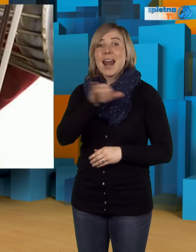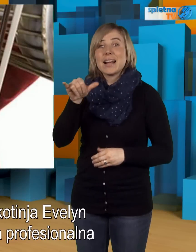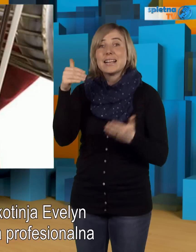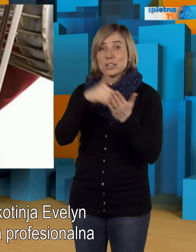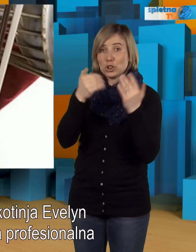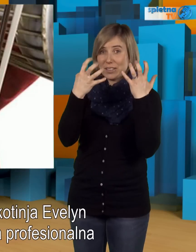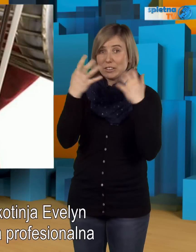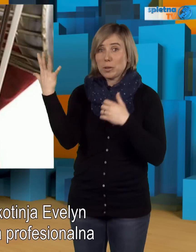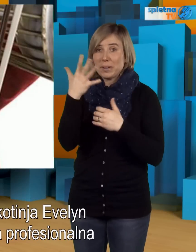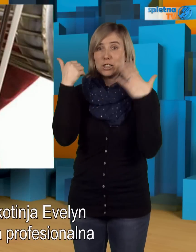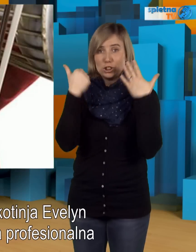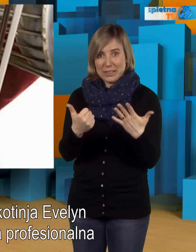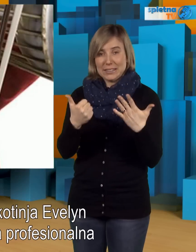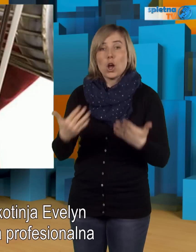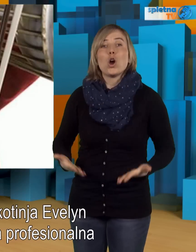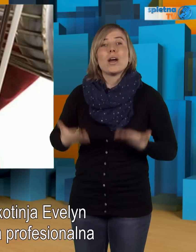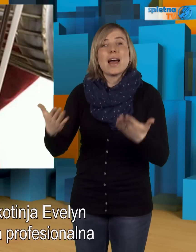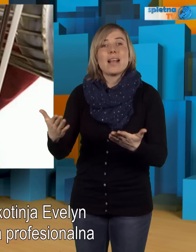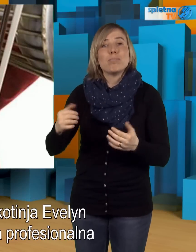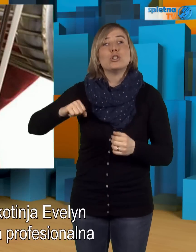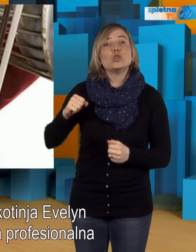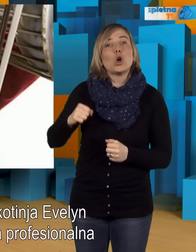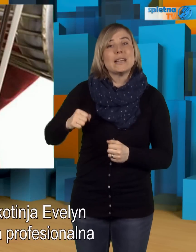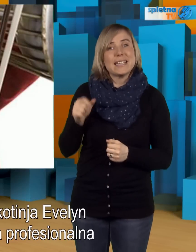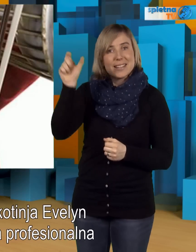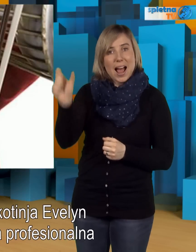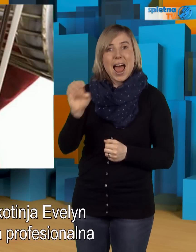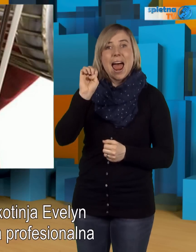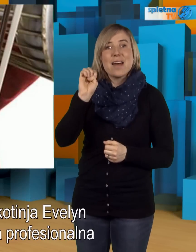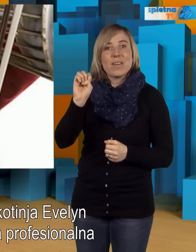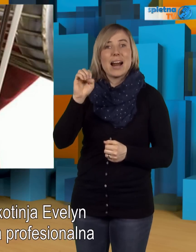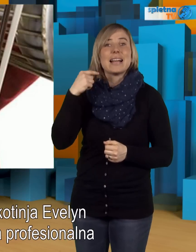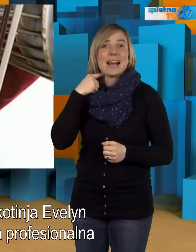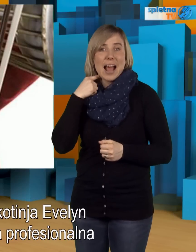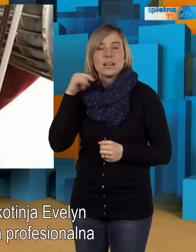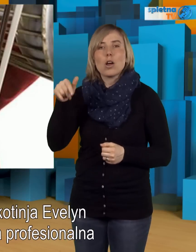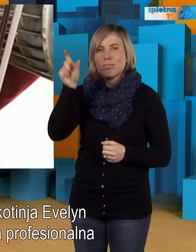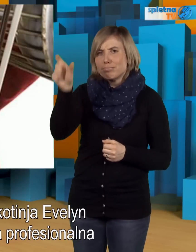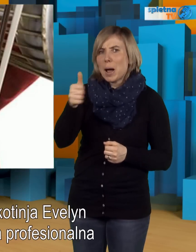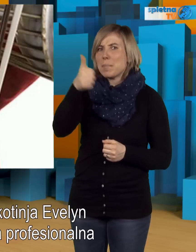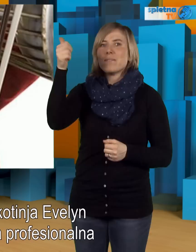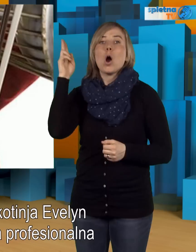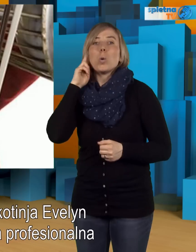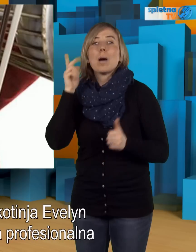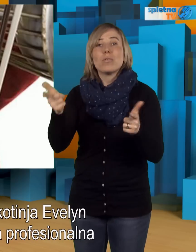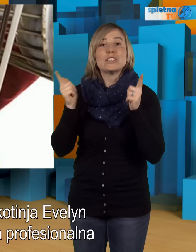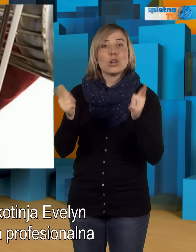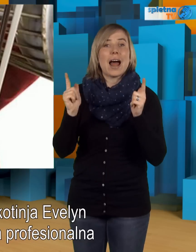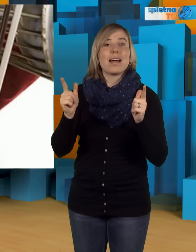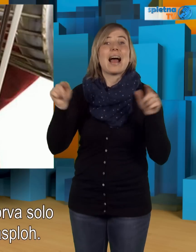Leta 1965 rojena Škotinja Evelyn Glennie je prva gluha profesionalna glasbenica in prva